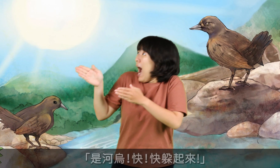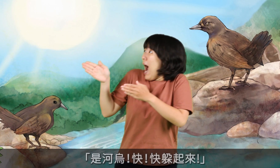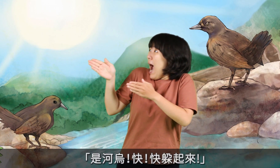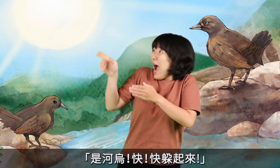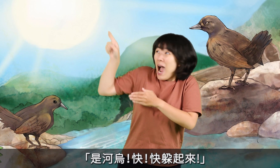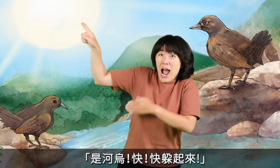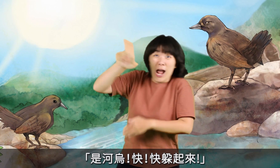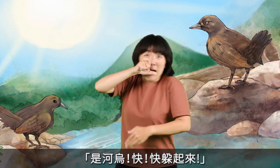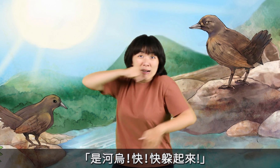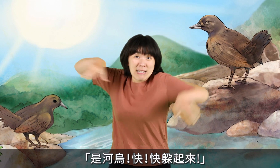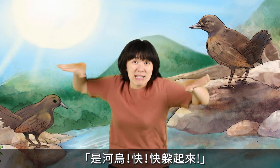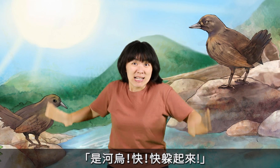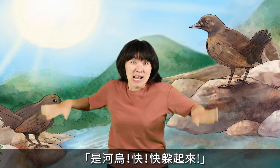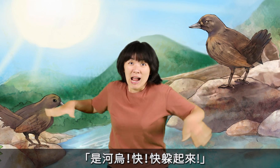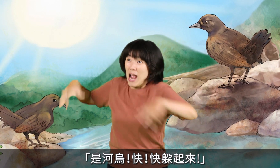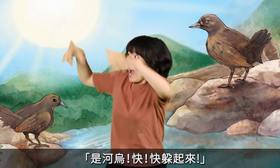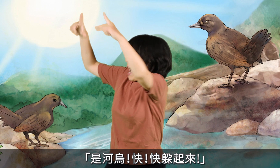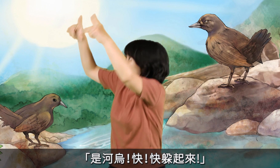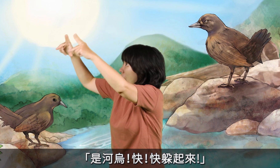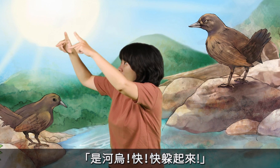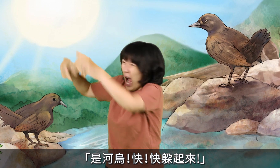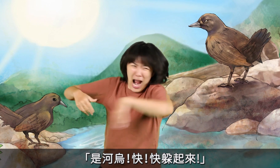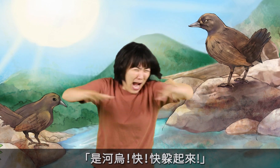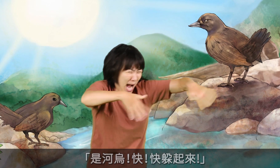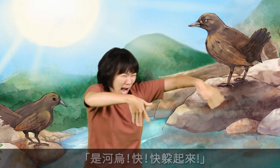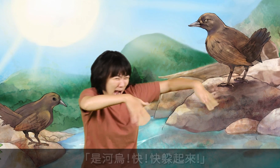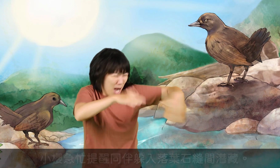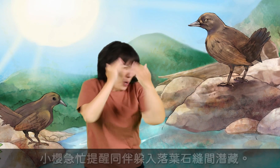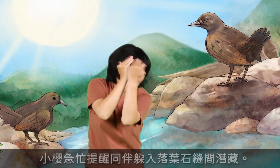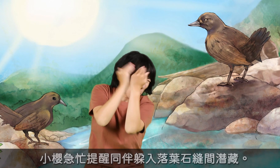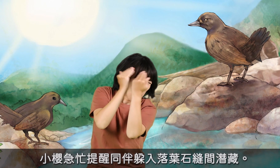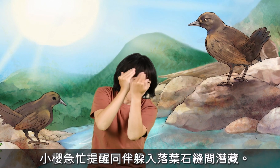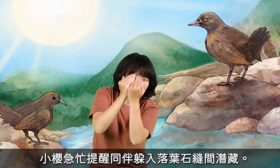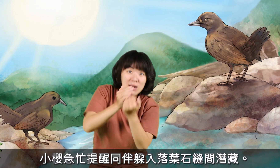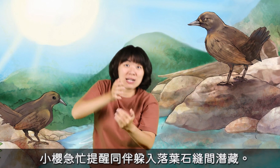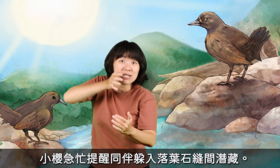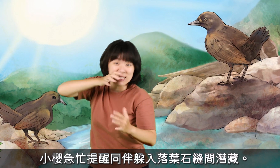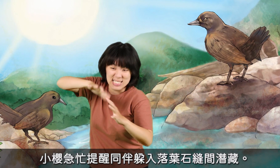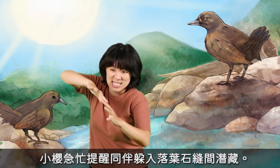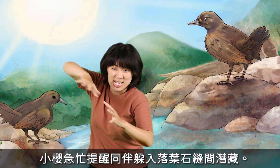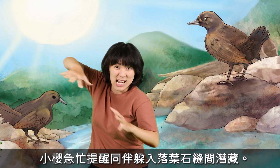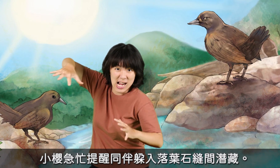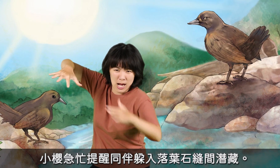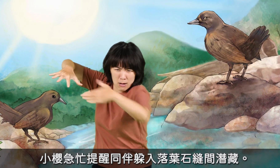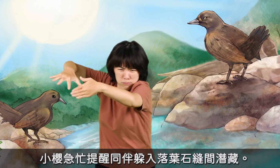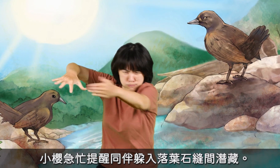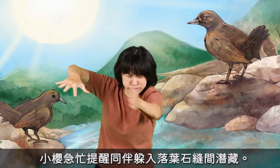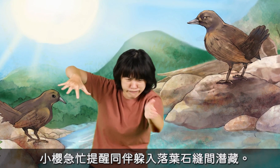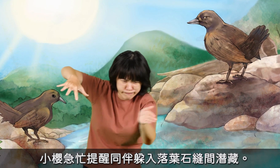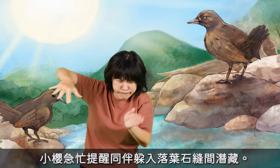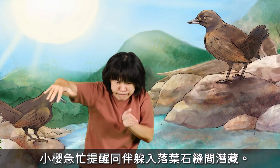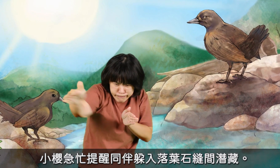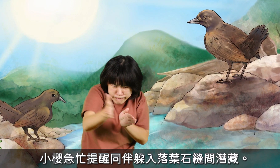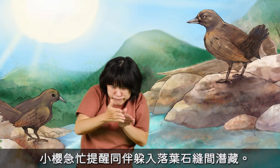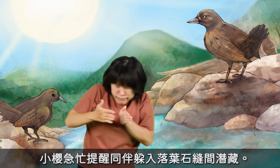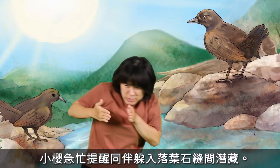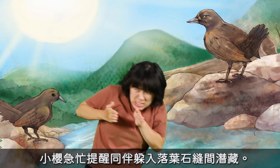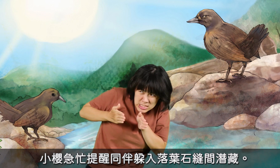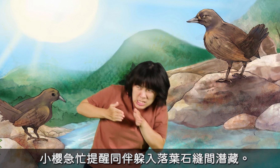是何屋？快，快躲起来！小鹰急忙提醒同伴躲入落叶石缝